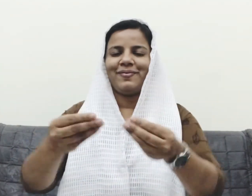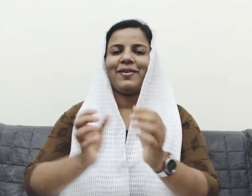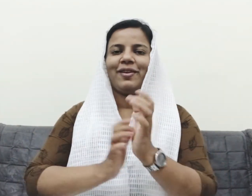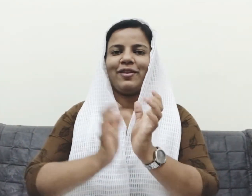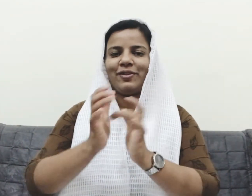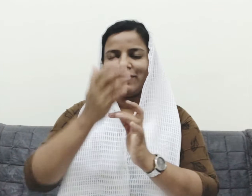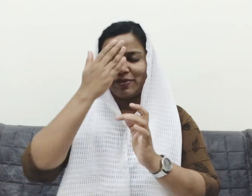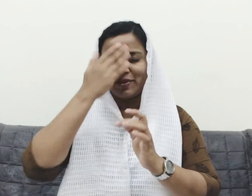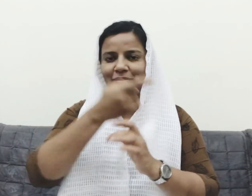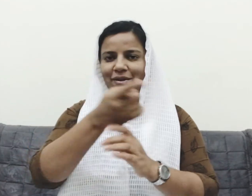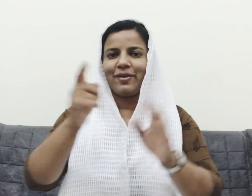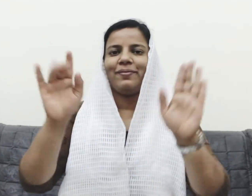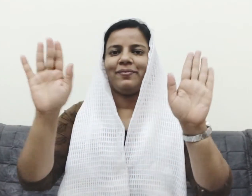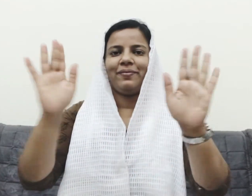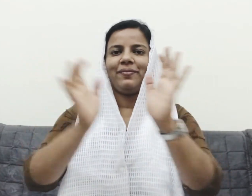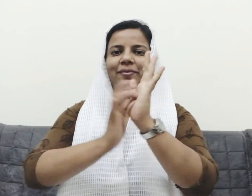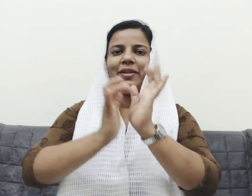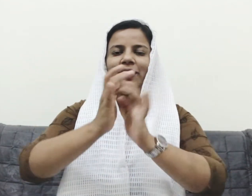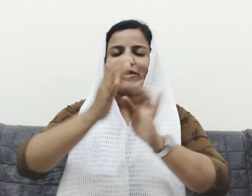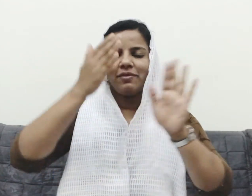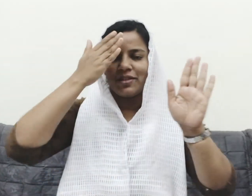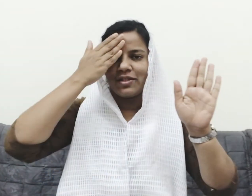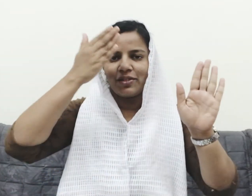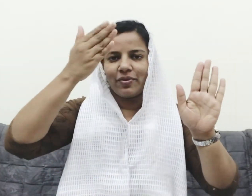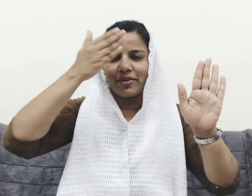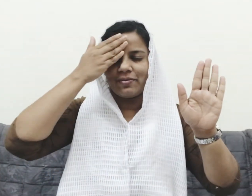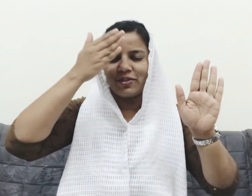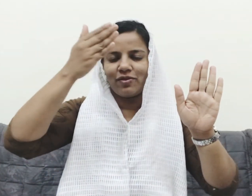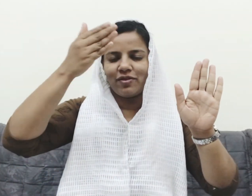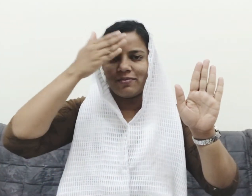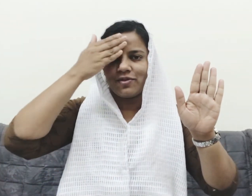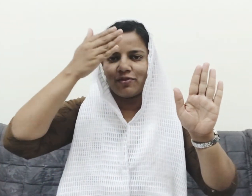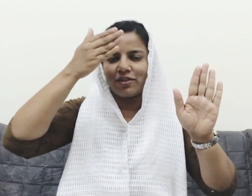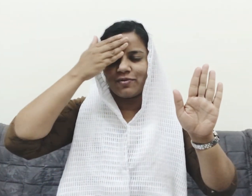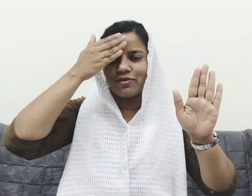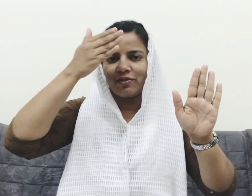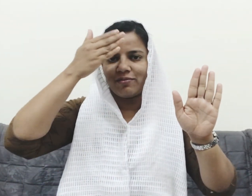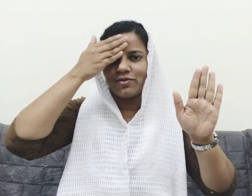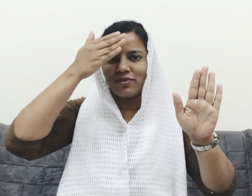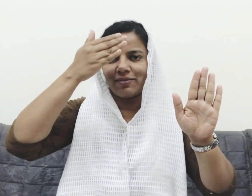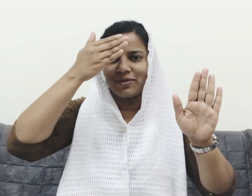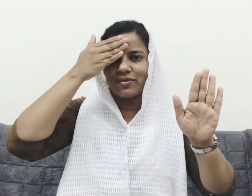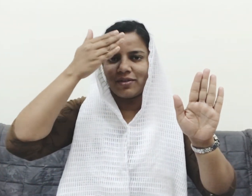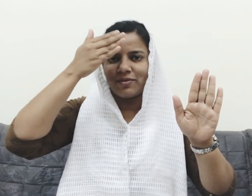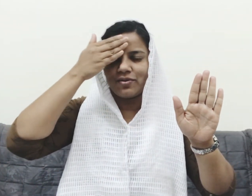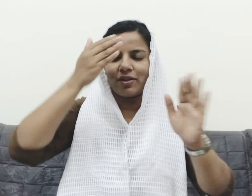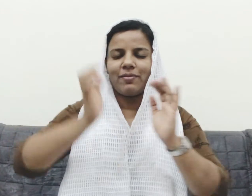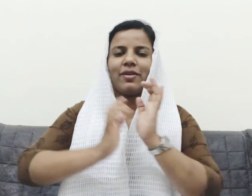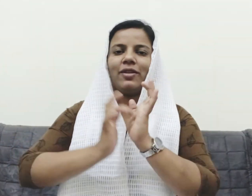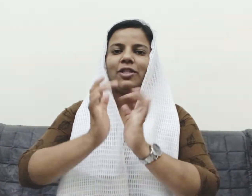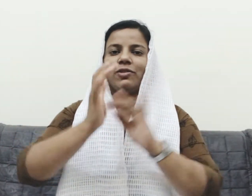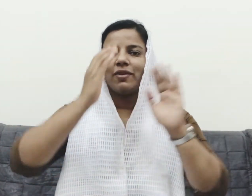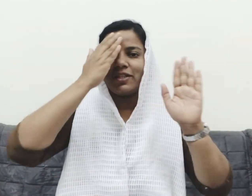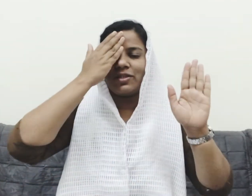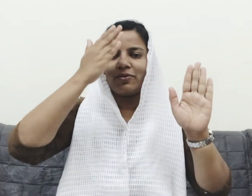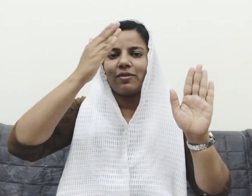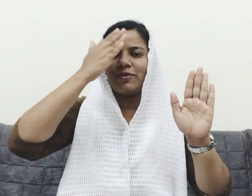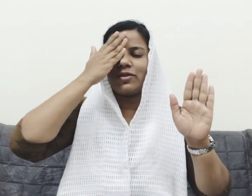ഹല്ലേലൂയ. കരങ്ങളൊക്കെ ഒന്ന് ഉയർത്തിയിട്ടൊന്ന് സ്തോത്രം പറഞ്ഞു. സ്തോത്രോപ്പ, സ്തോത്രം പിതാവേ, സ്തോത്രം, സ്തോത്രം, സ്തോത്രം പിതാവേ, സ്തോത്രം, സ്തോത്രം, സ്തോത്രം